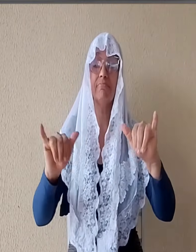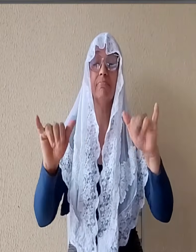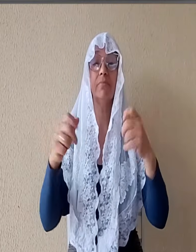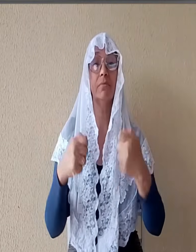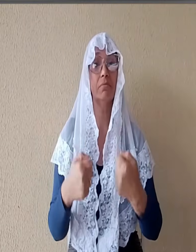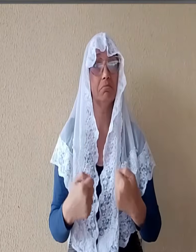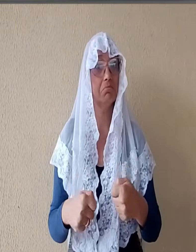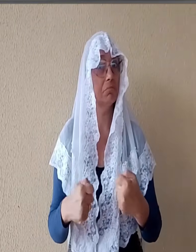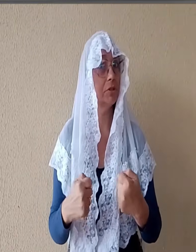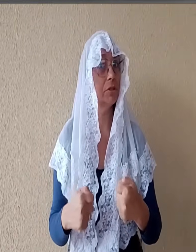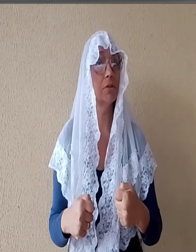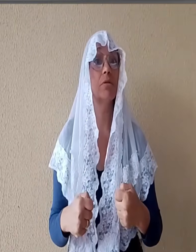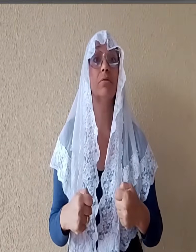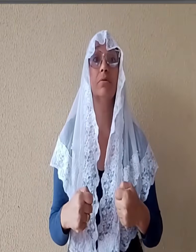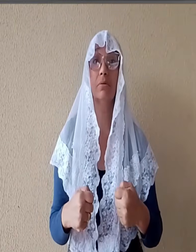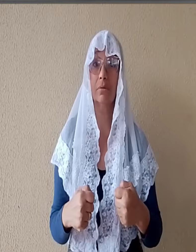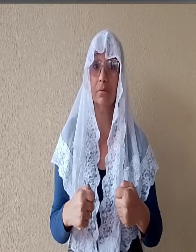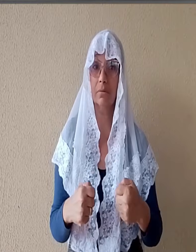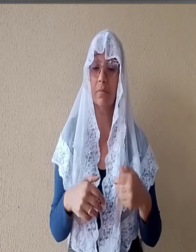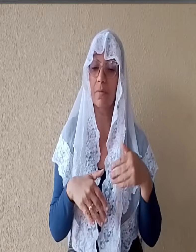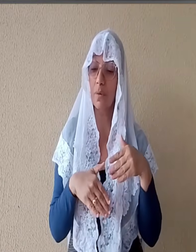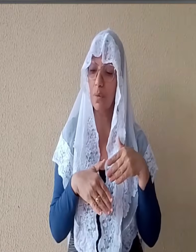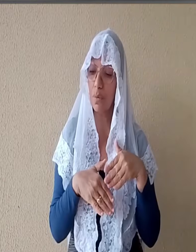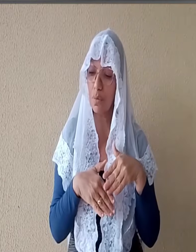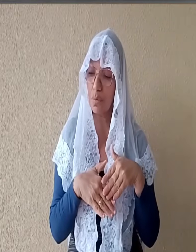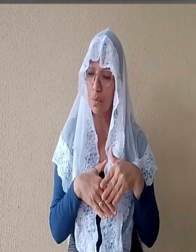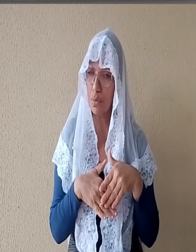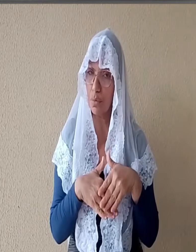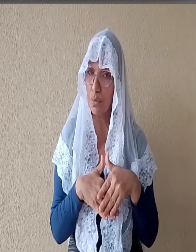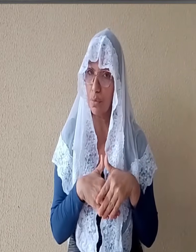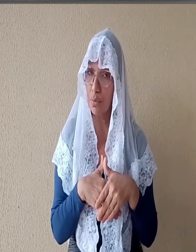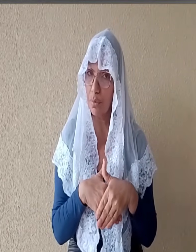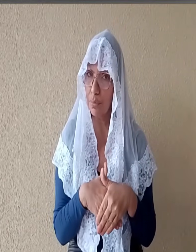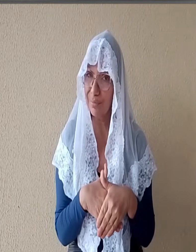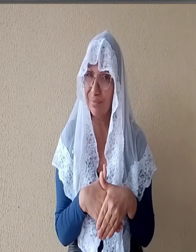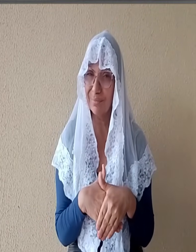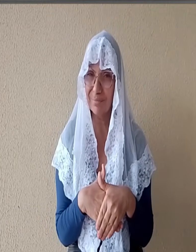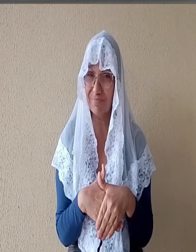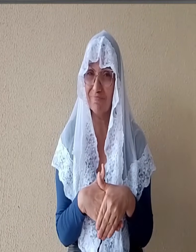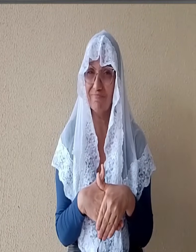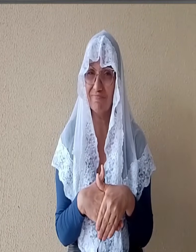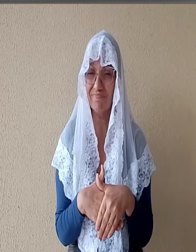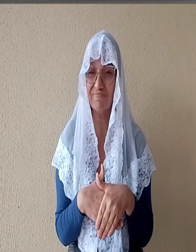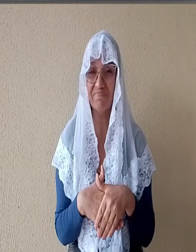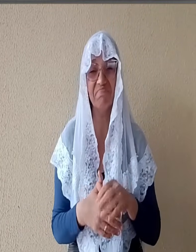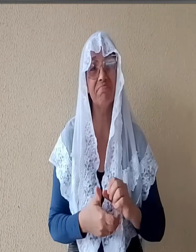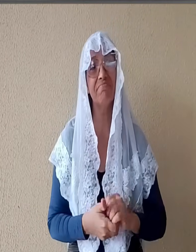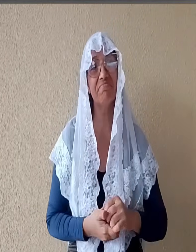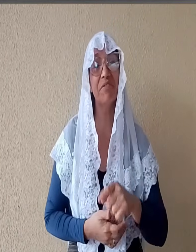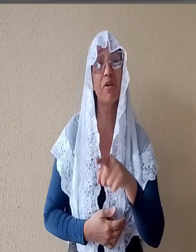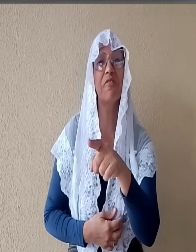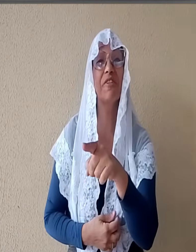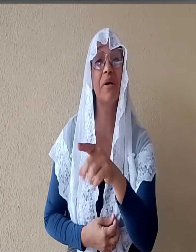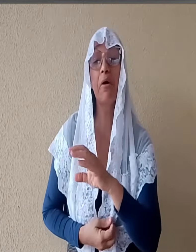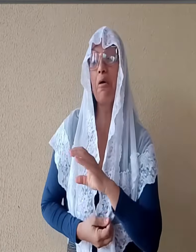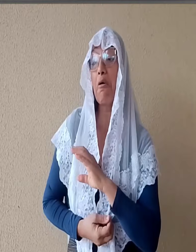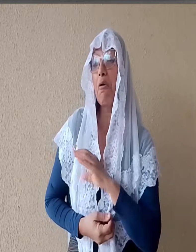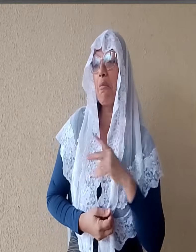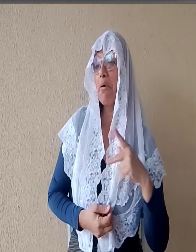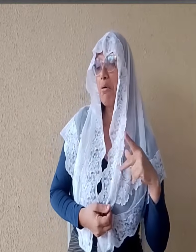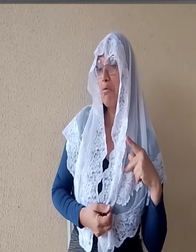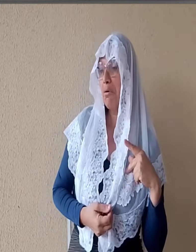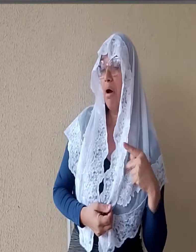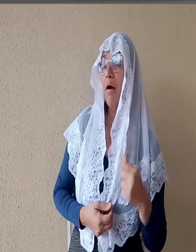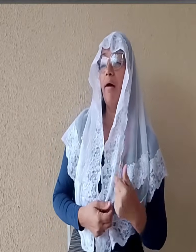O teste é com você. Que é cooperador e acha que pode mandar na obra. A obra é de Deus.